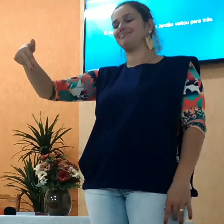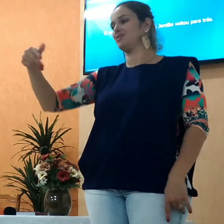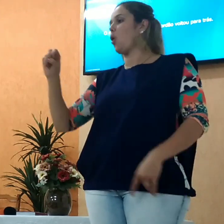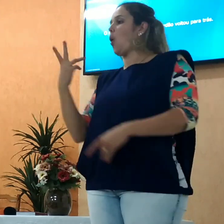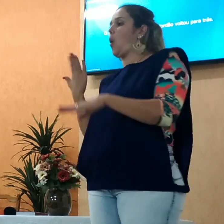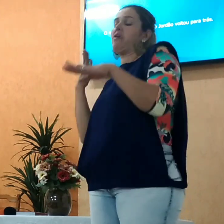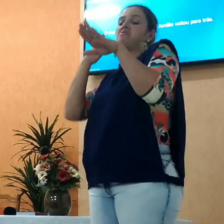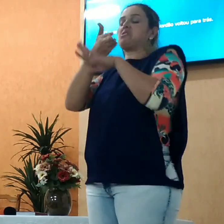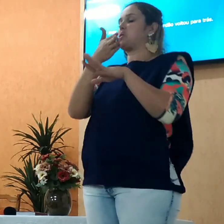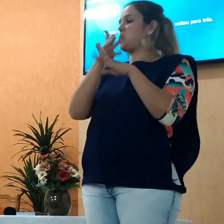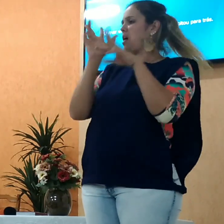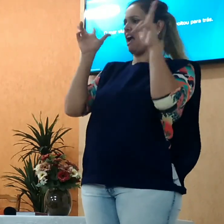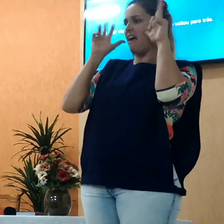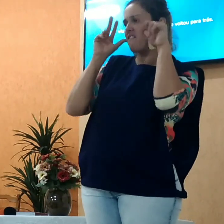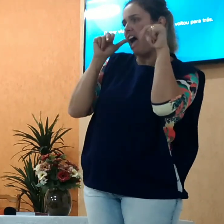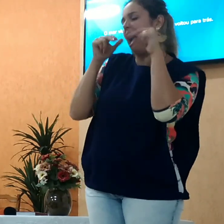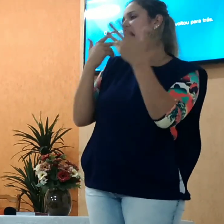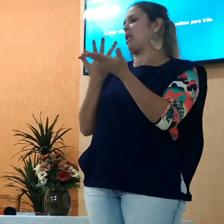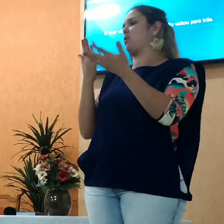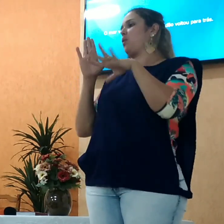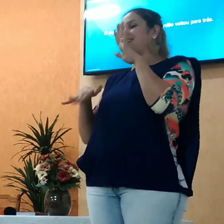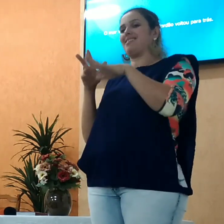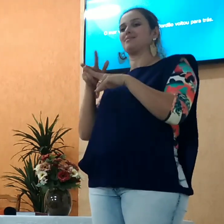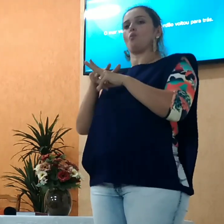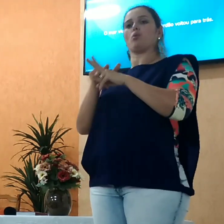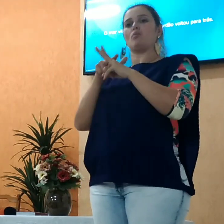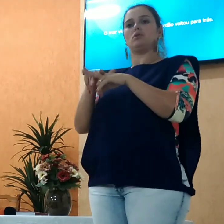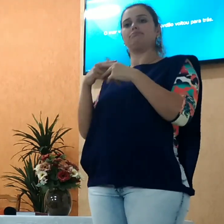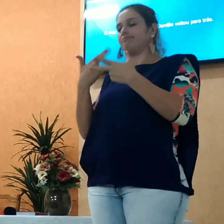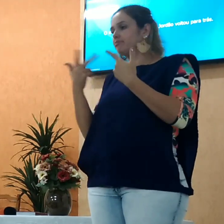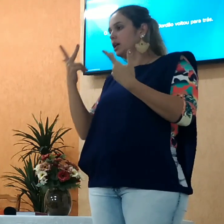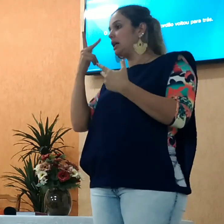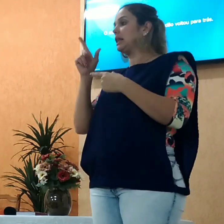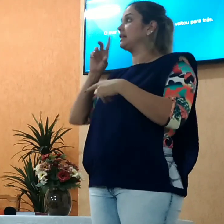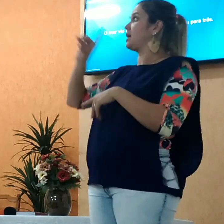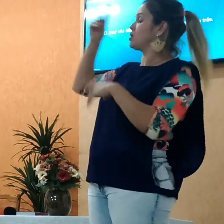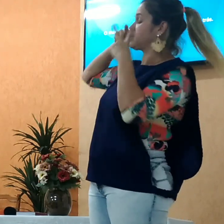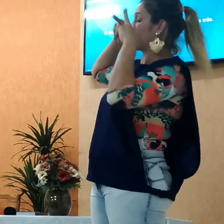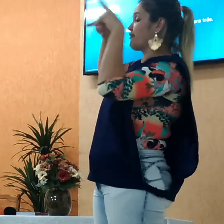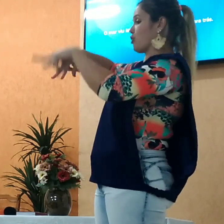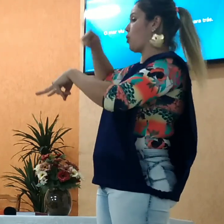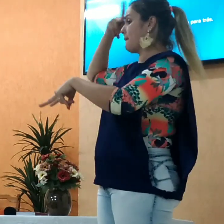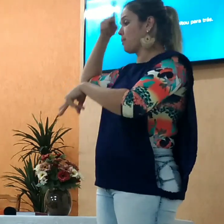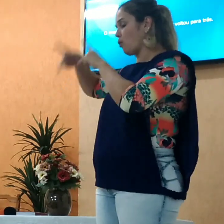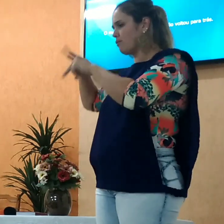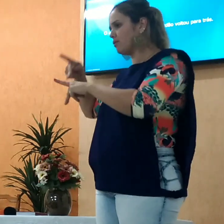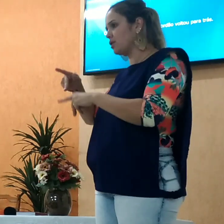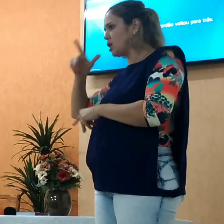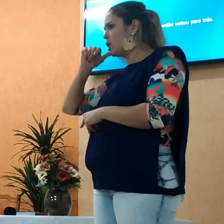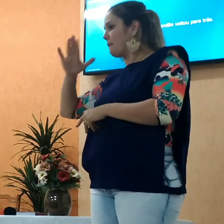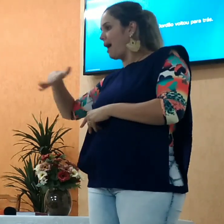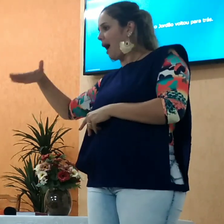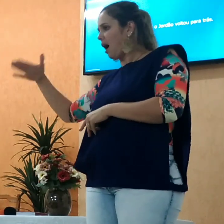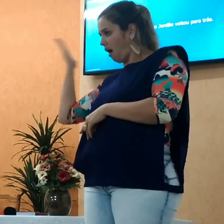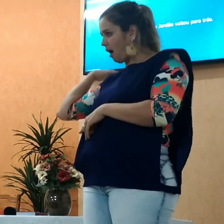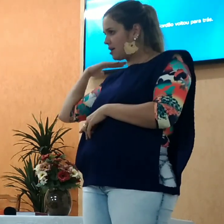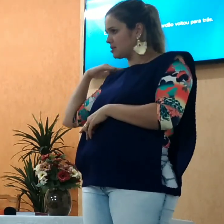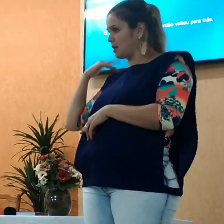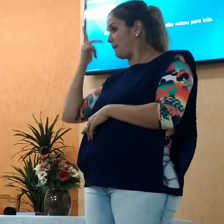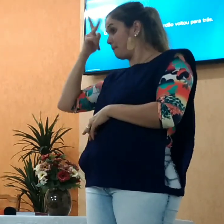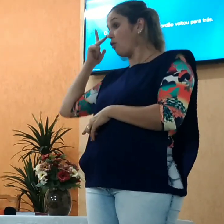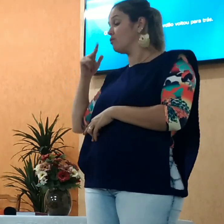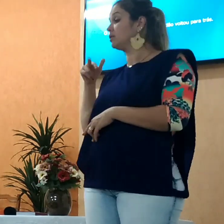seus cavalos, os seus soldados, então Deus olhou para aquele povo, e o mar que tinha tornado atrás, o